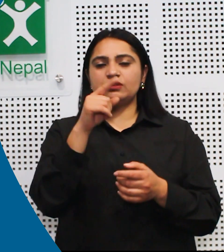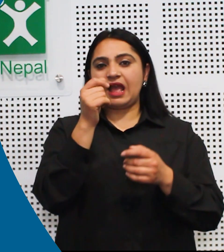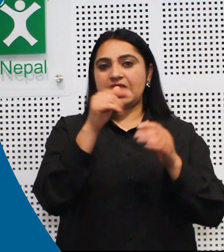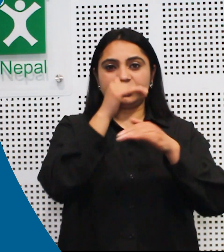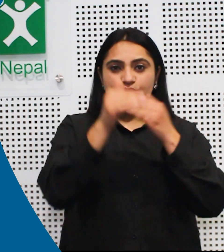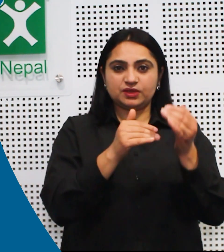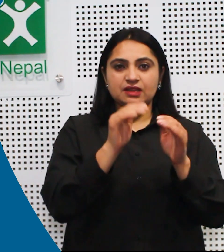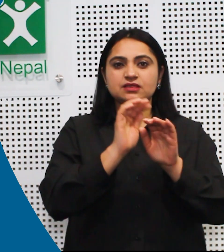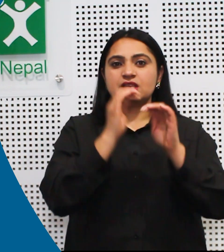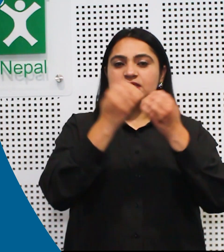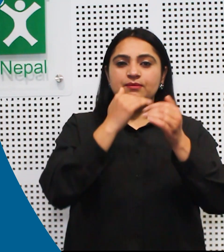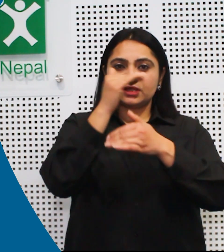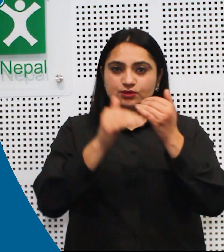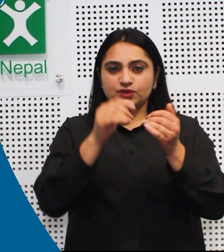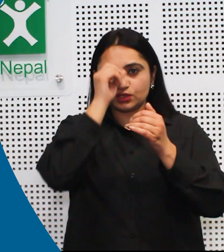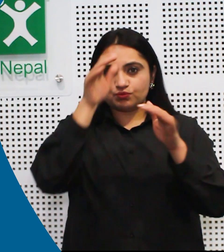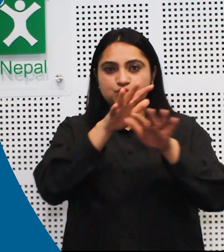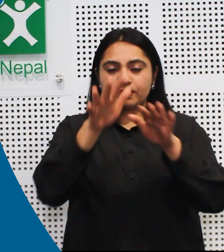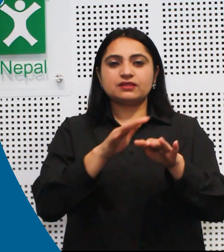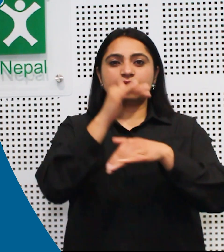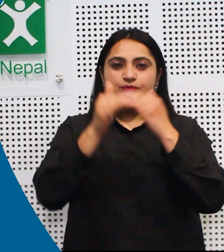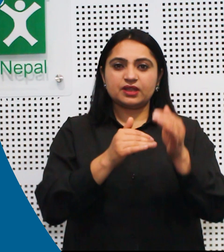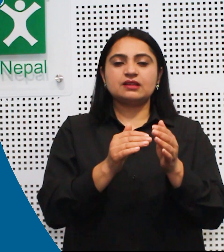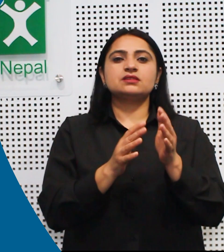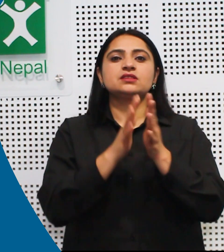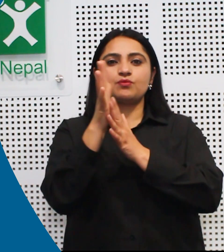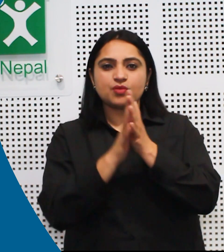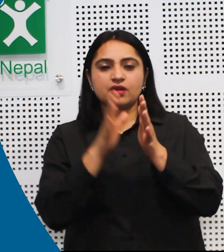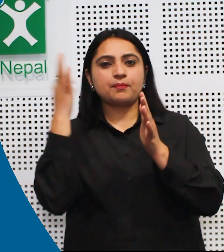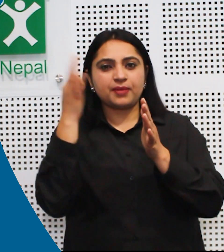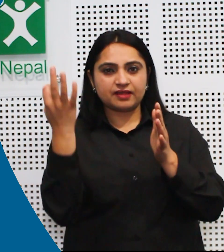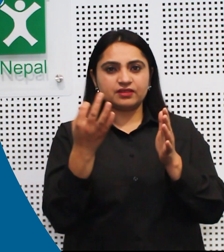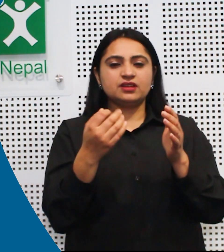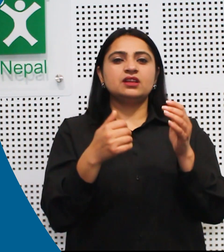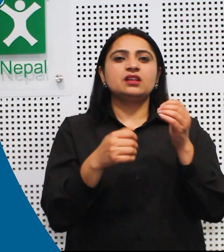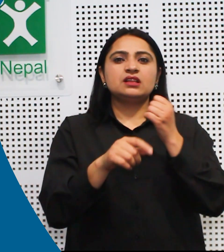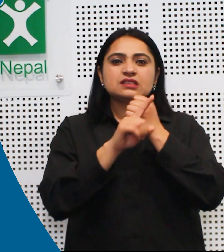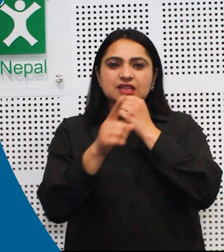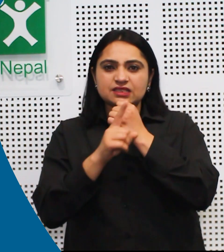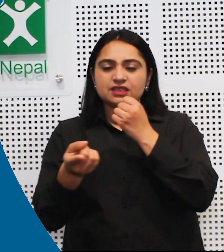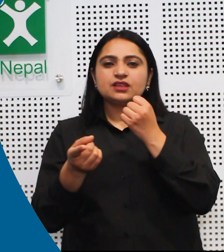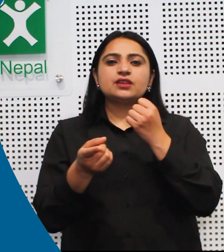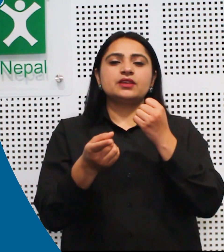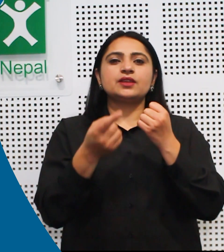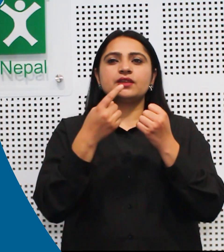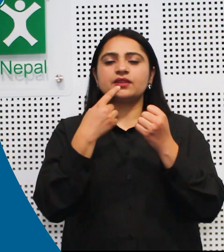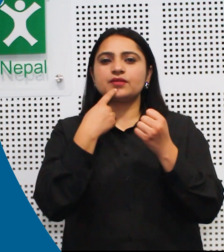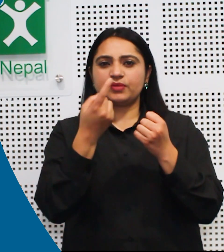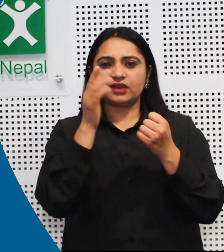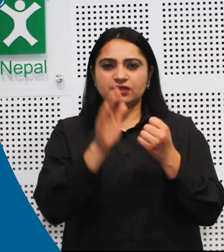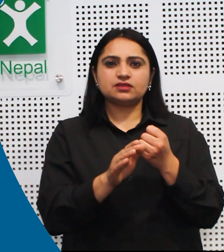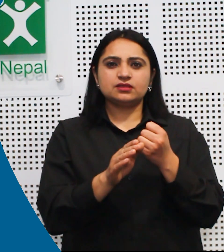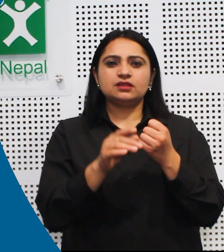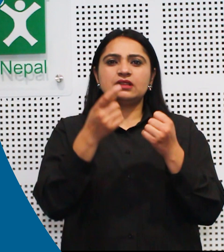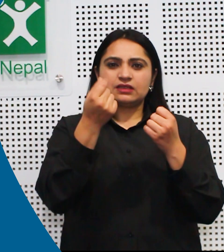भयो, अर्को सामाजिक विकास भयो, अर्को पूर्वाधार भयो हैन, त्यसपछि वन वातावरण र शासकीय र संस्थागत व्यवस्था भनेर 5 वटा। यो 5 वटा